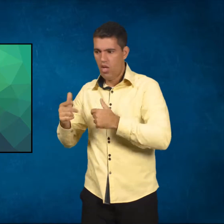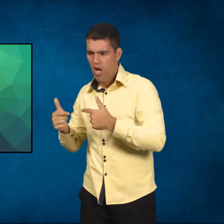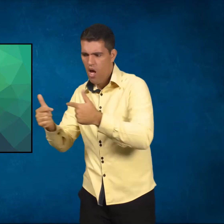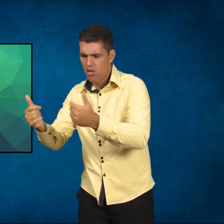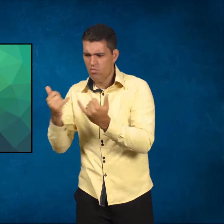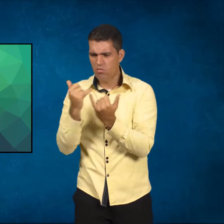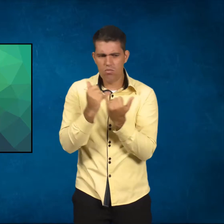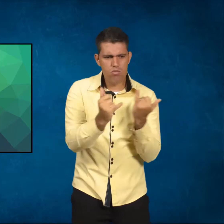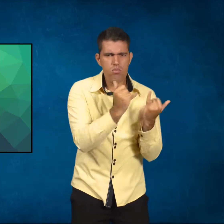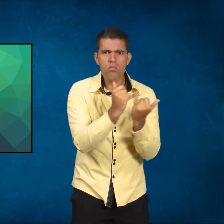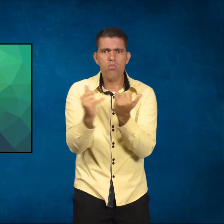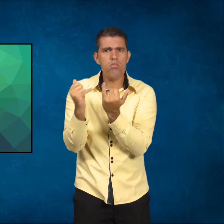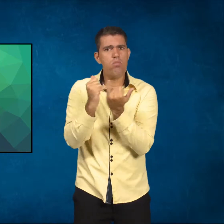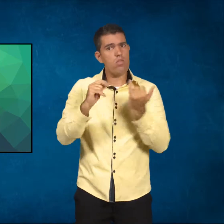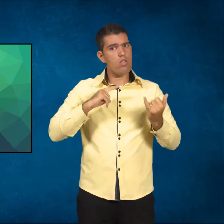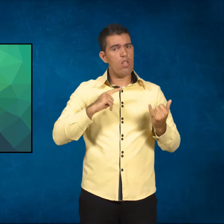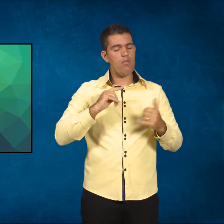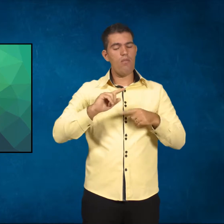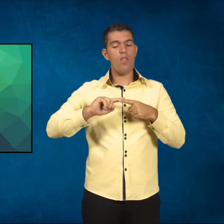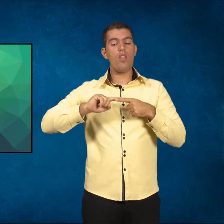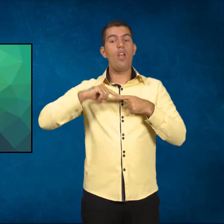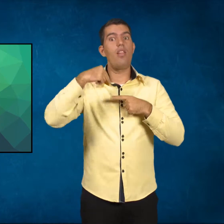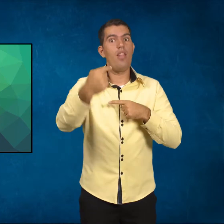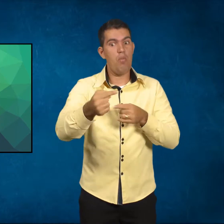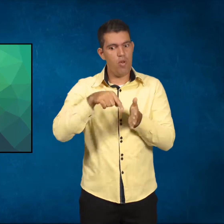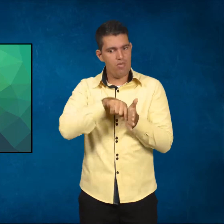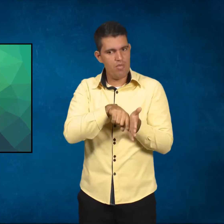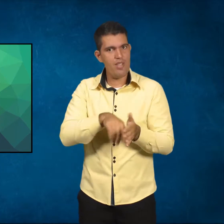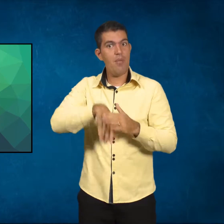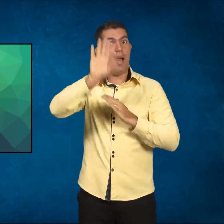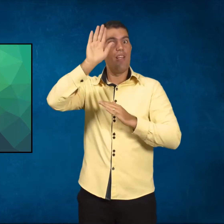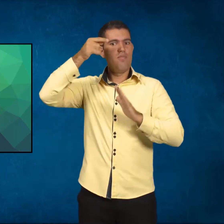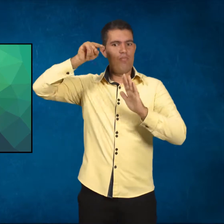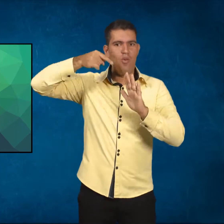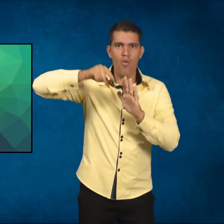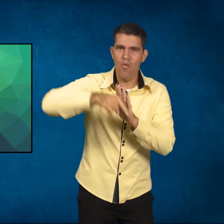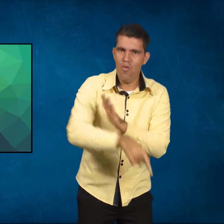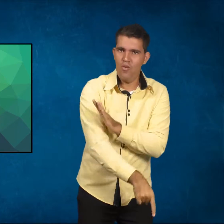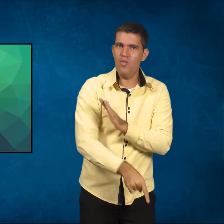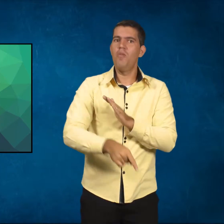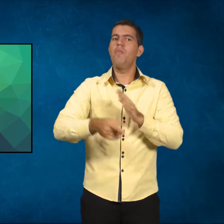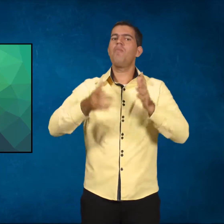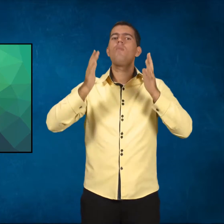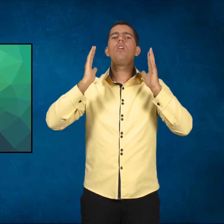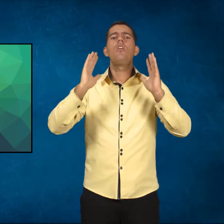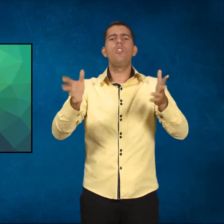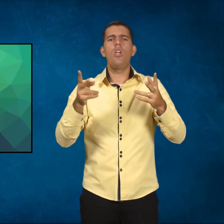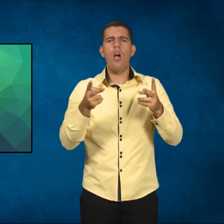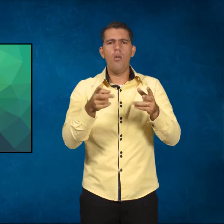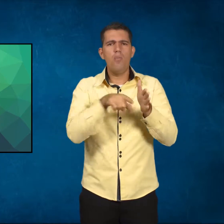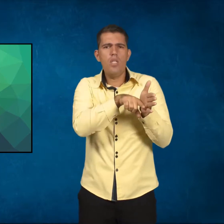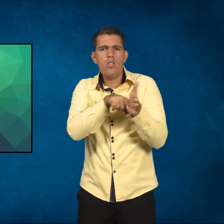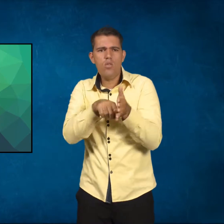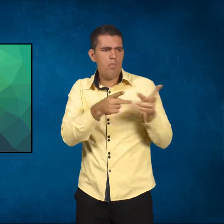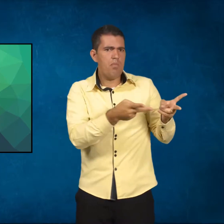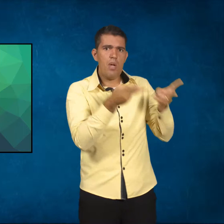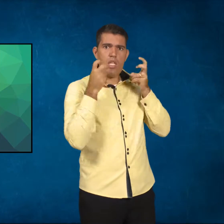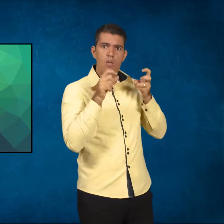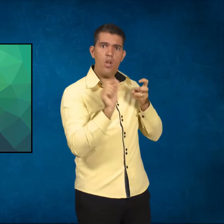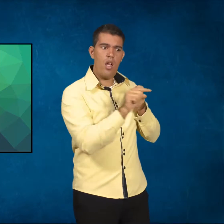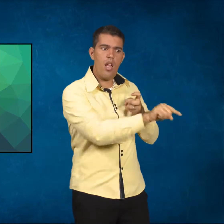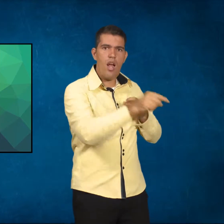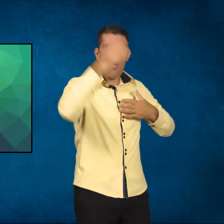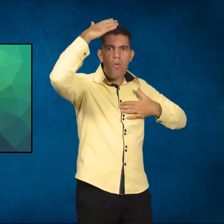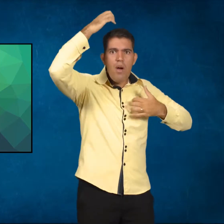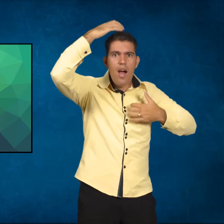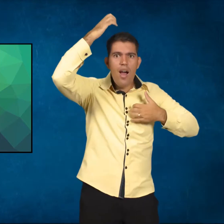crianças. Pouco mais tarde, as pesquisas foram se desenvolvendo e essas pesquisas foram descobrindo que os macacos realizavam